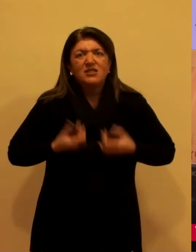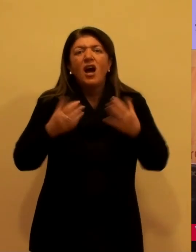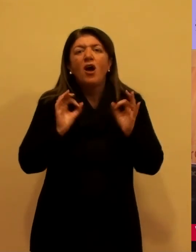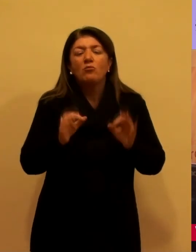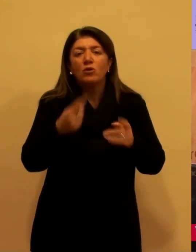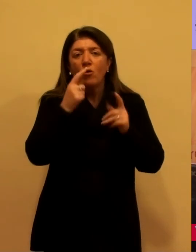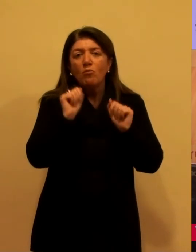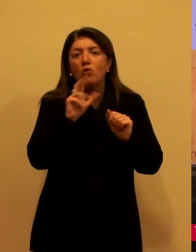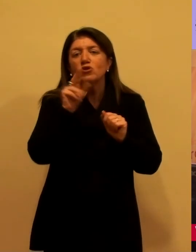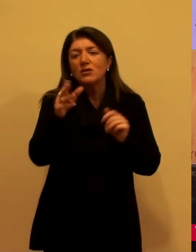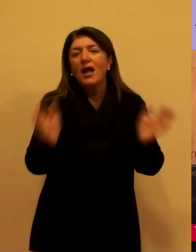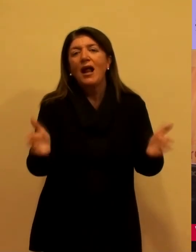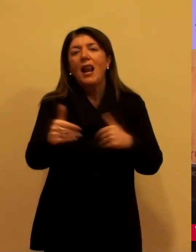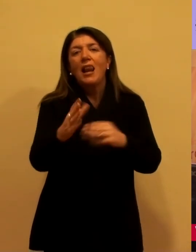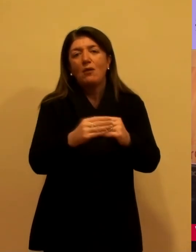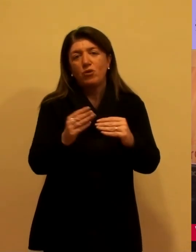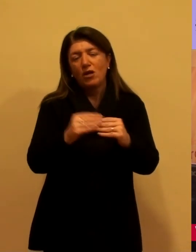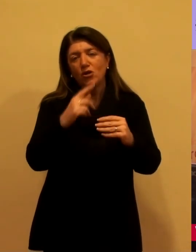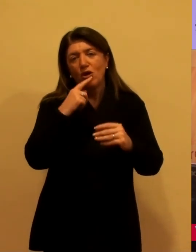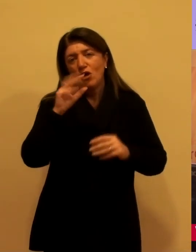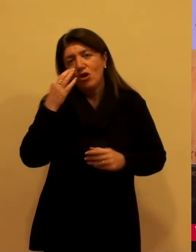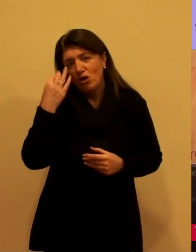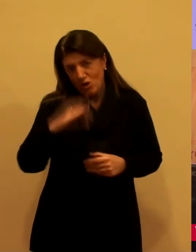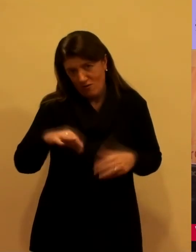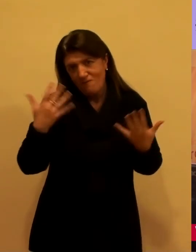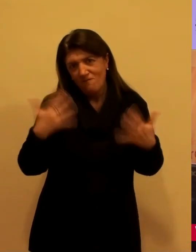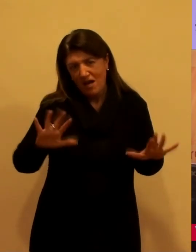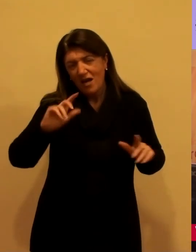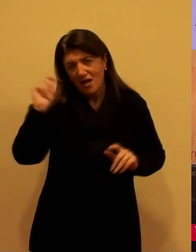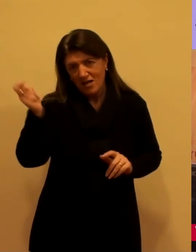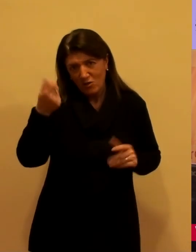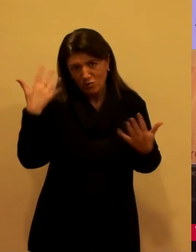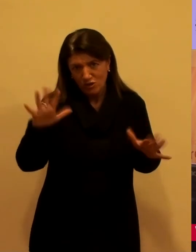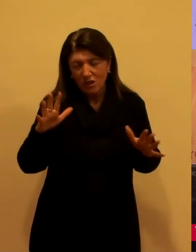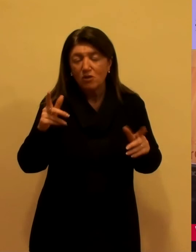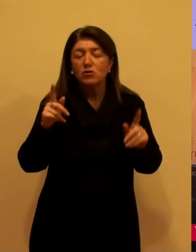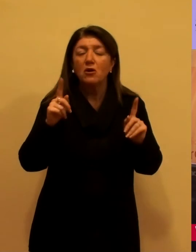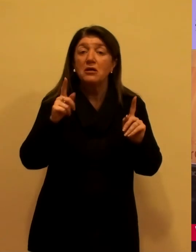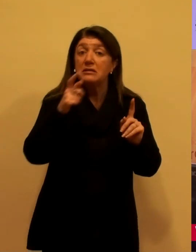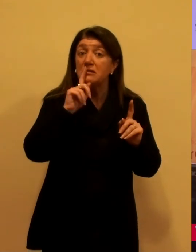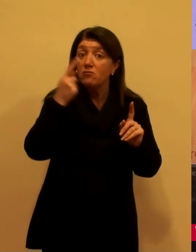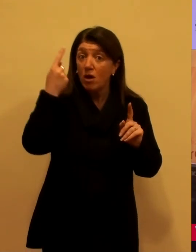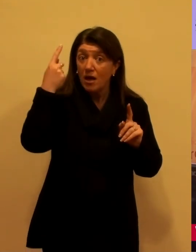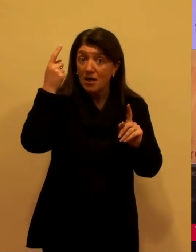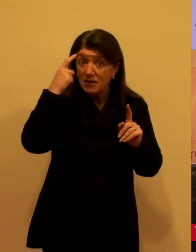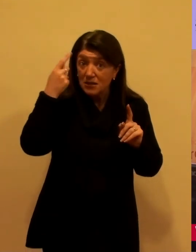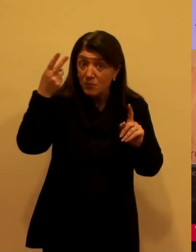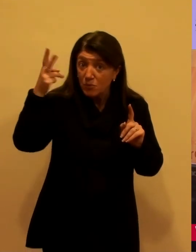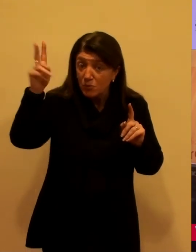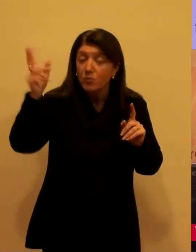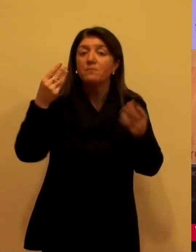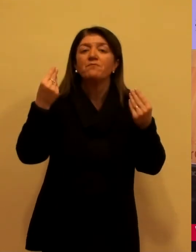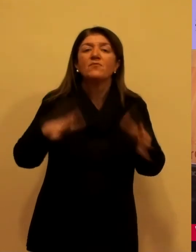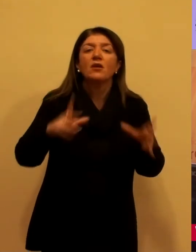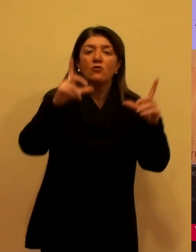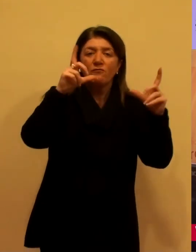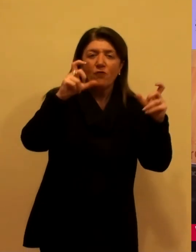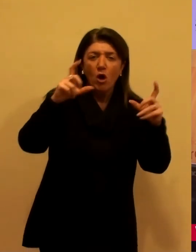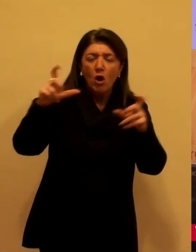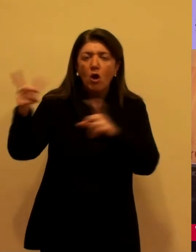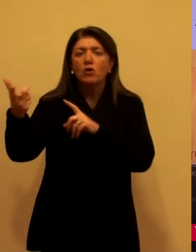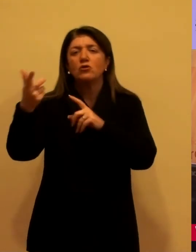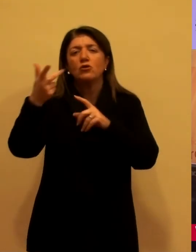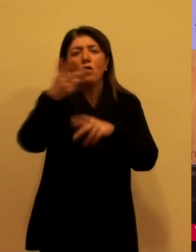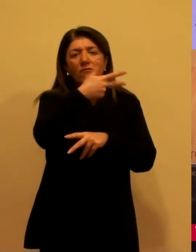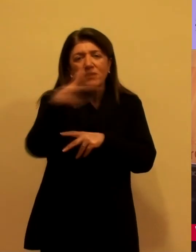sono riuscito. Sì. Tra l'altro, se volete saperne di più, noi abbiamo fatto un sacco di foto e di video, quindi sia sulla nostra pagina